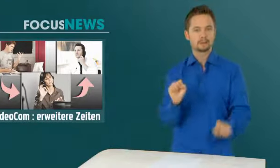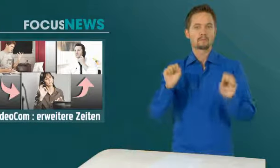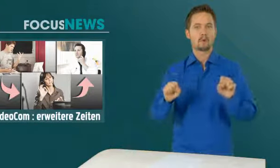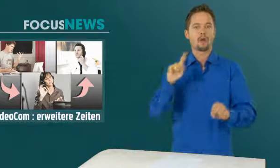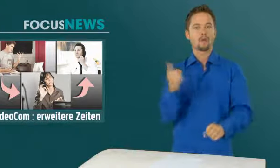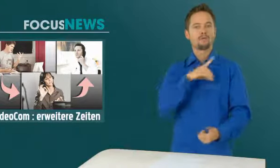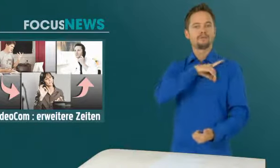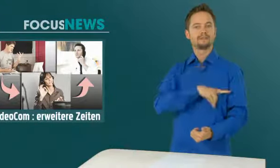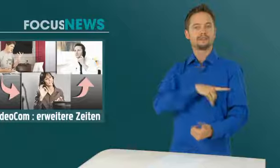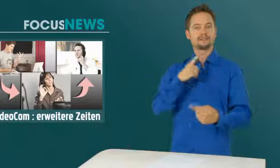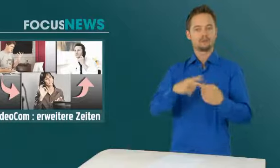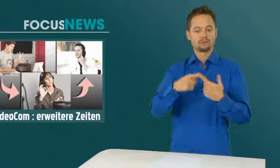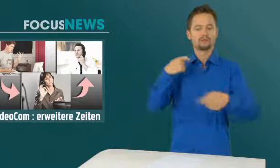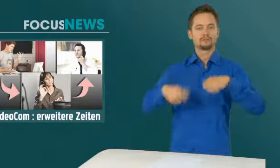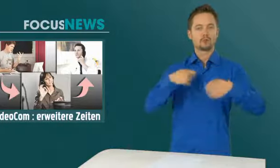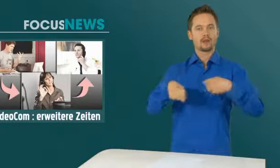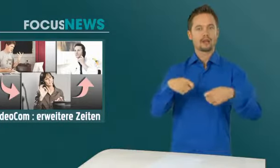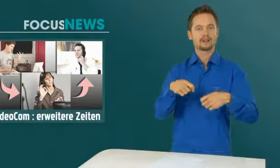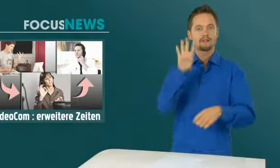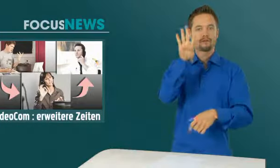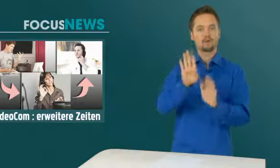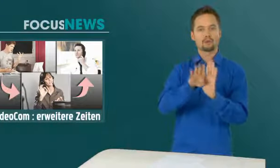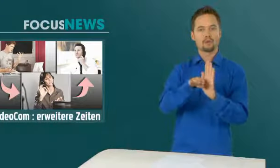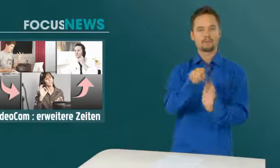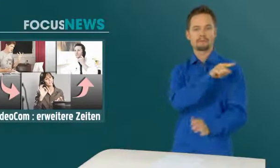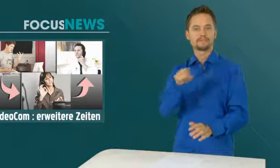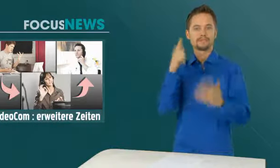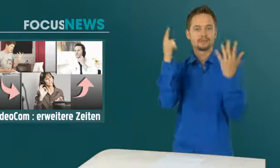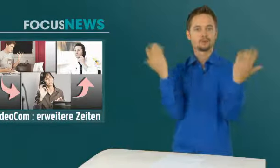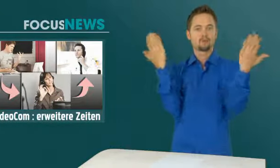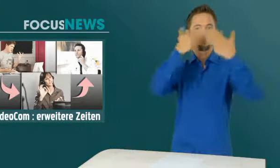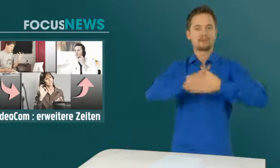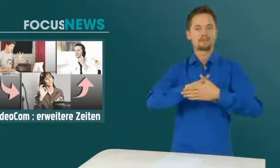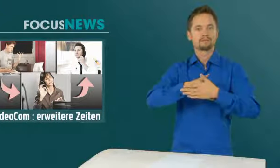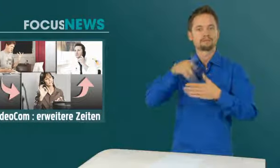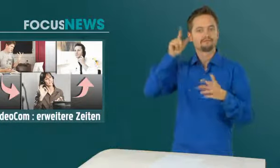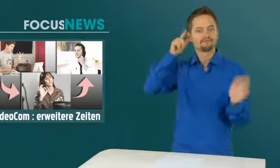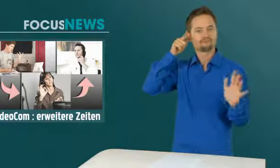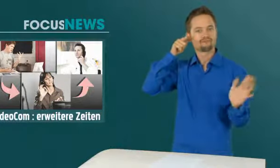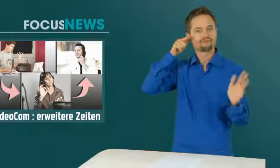september steht die dienstleistung neu auch dienstags und donnerstags von 16 bis 19 uhr zur verfügung